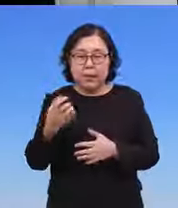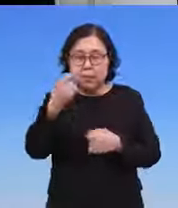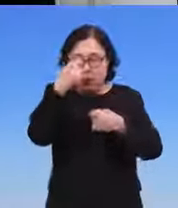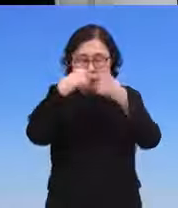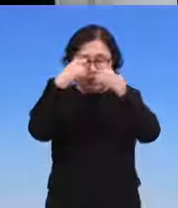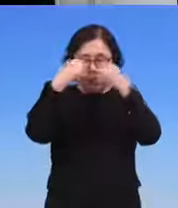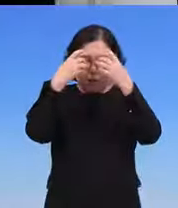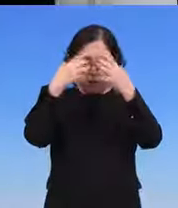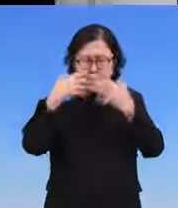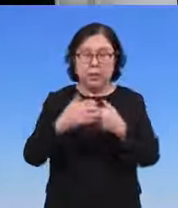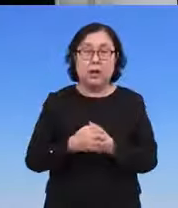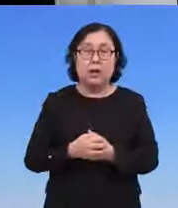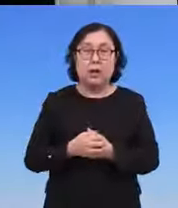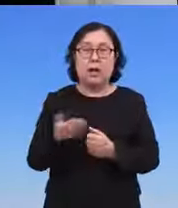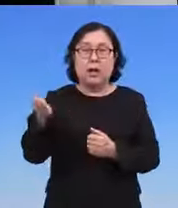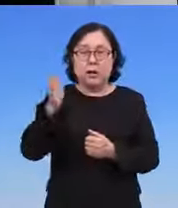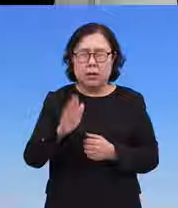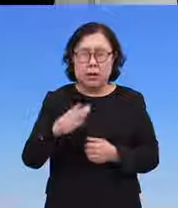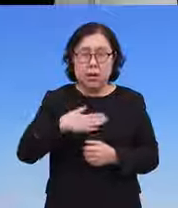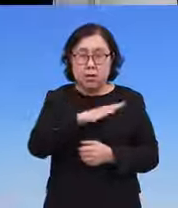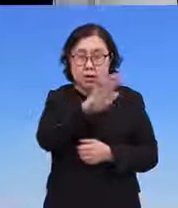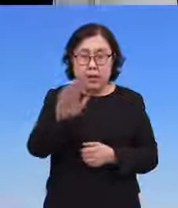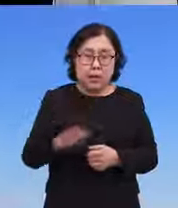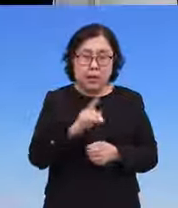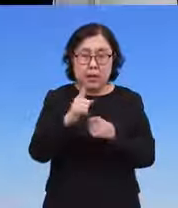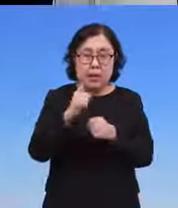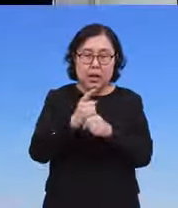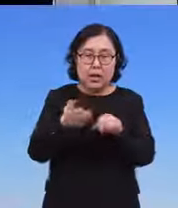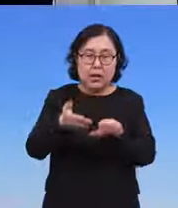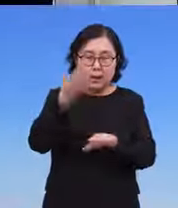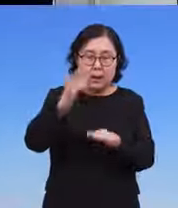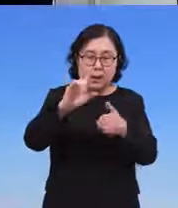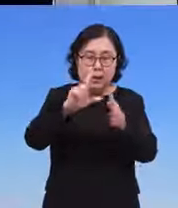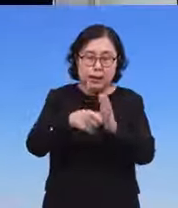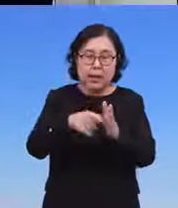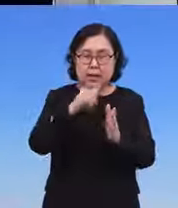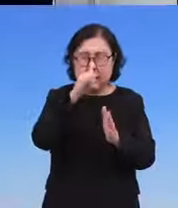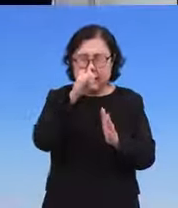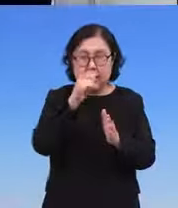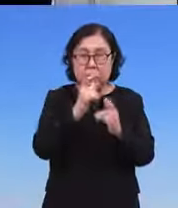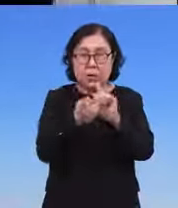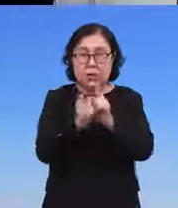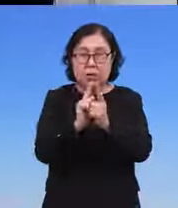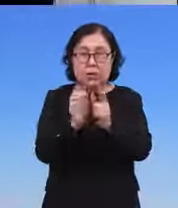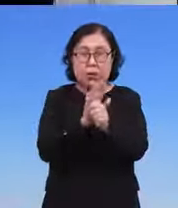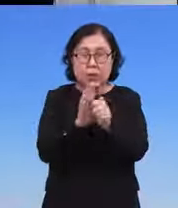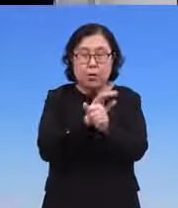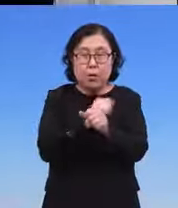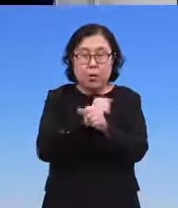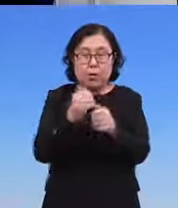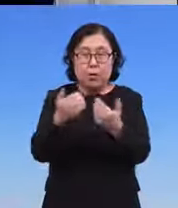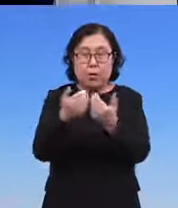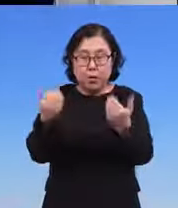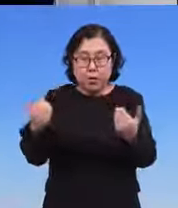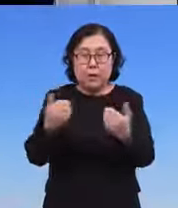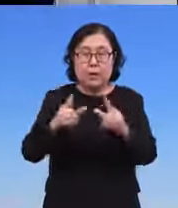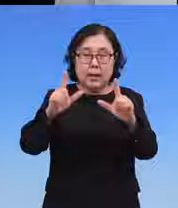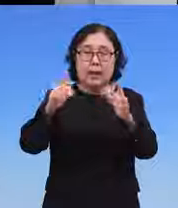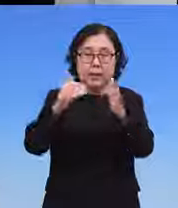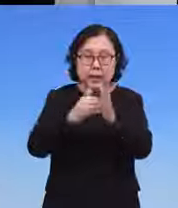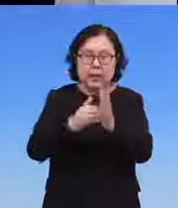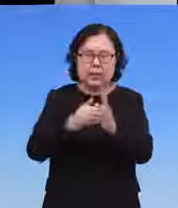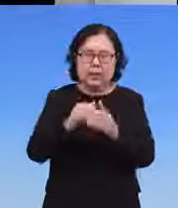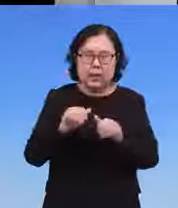또 눈물을 보입니다. 그러나 우리에게는 아직 1년 이상의 시간이 있다고 서로 위로하며 떠나는 날까지